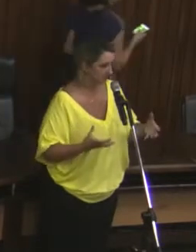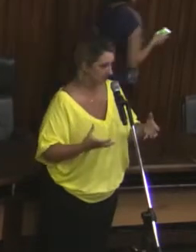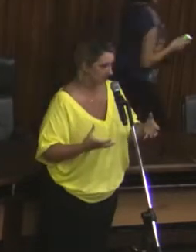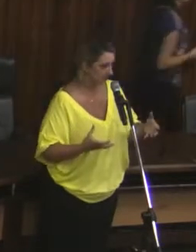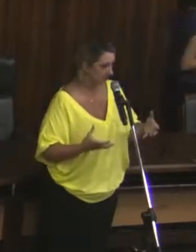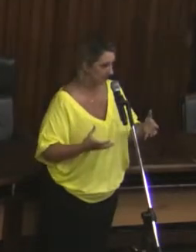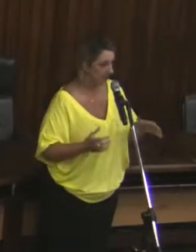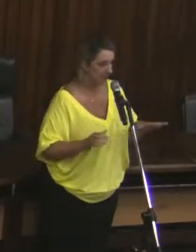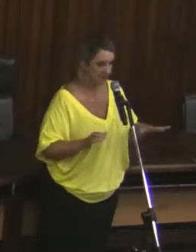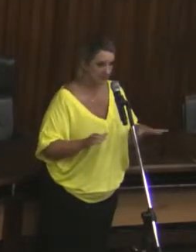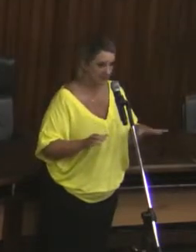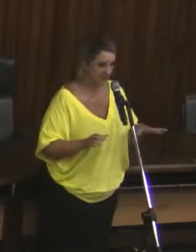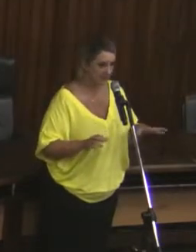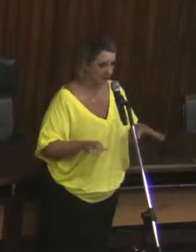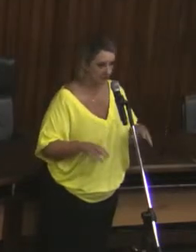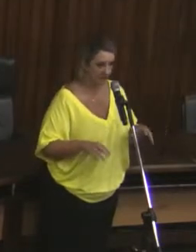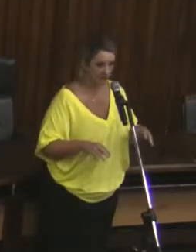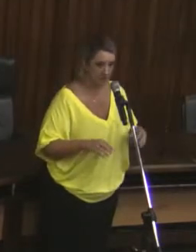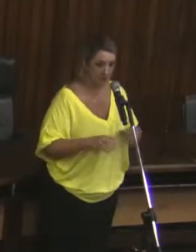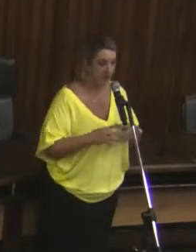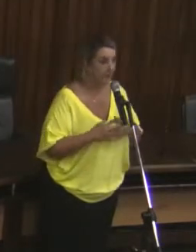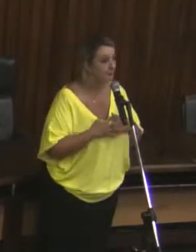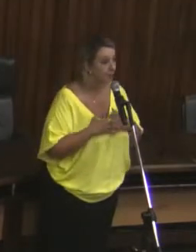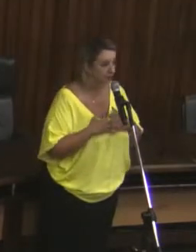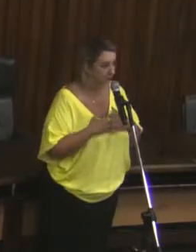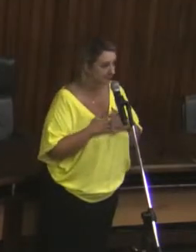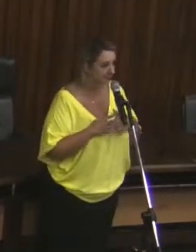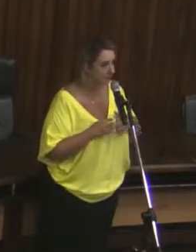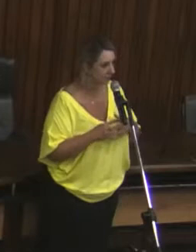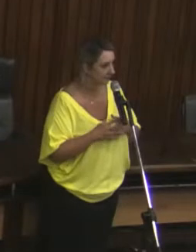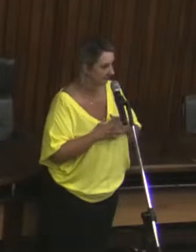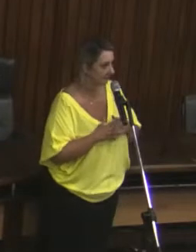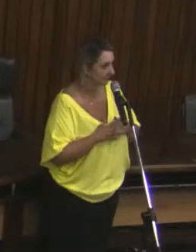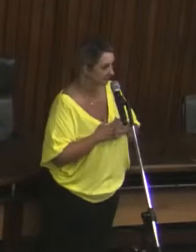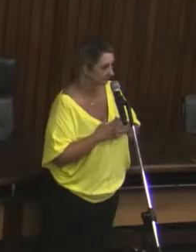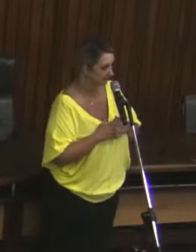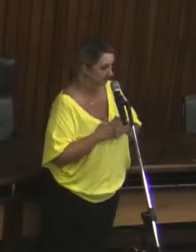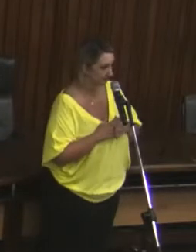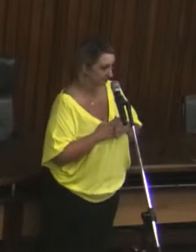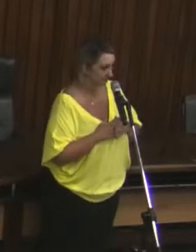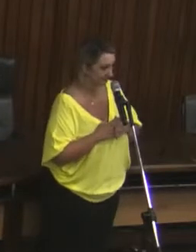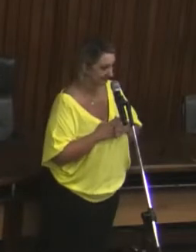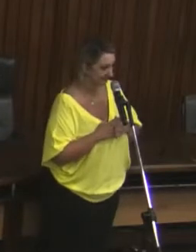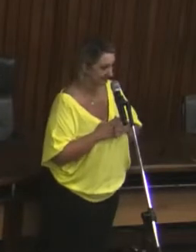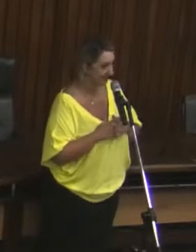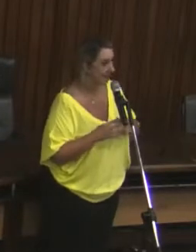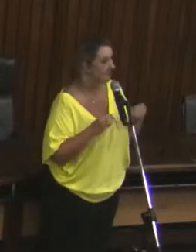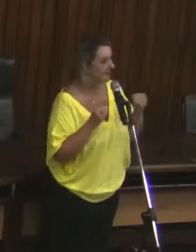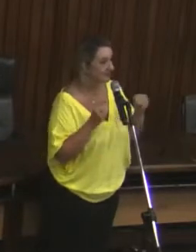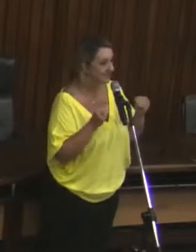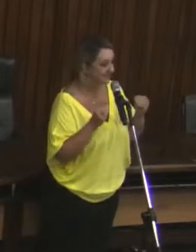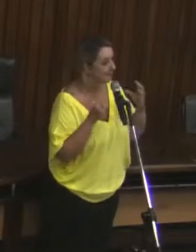expressões. Às vezes, você fala, meu, que bosta que eu estou fazendo para esse surdo. Mas, assim,